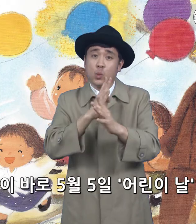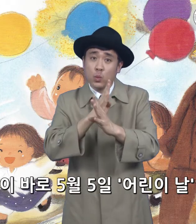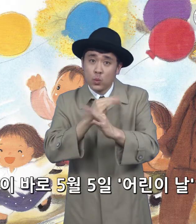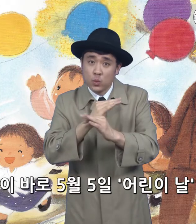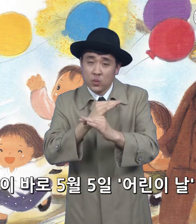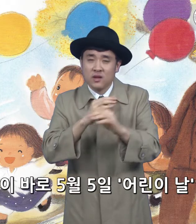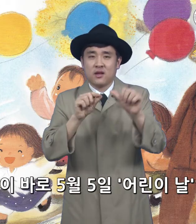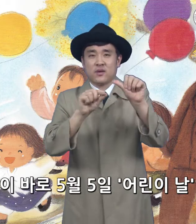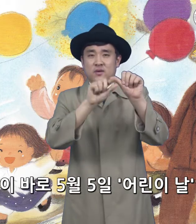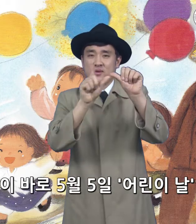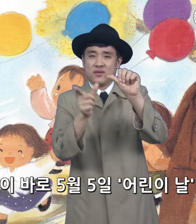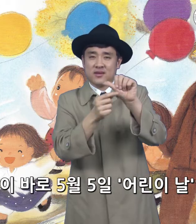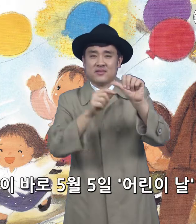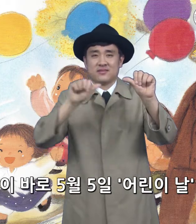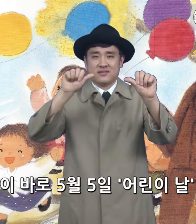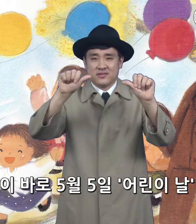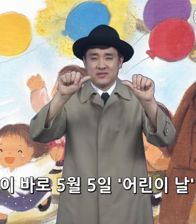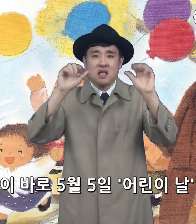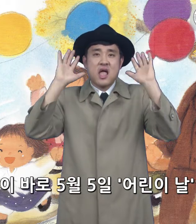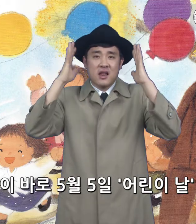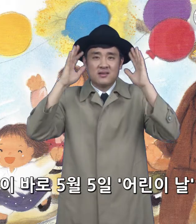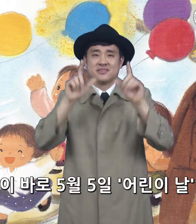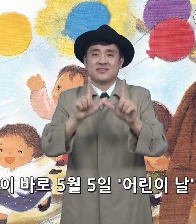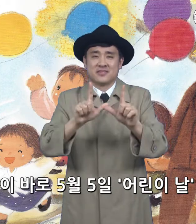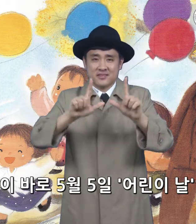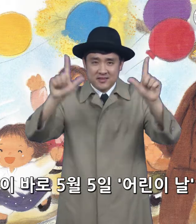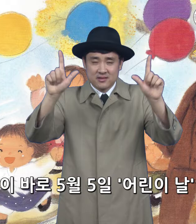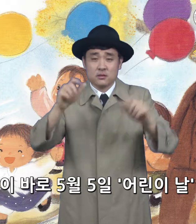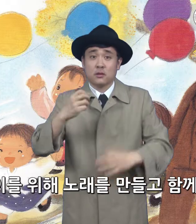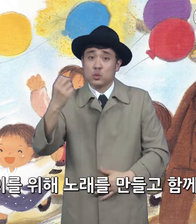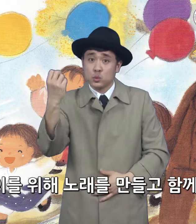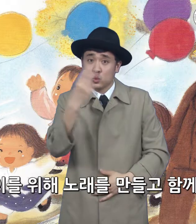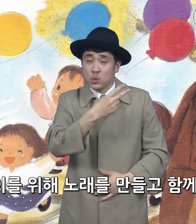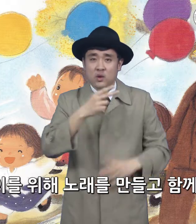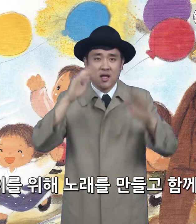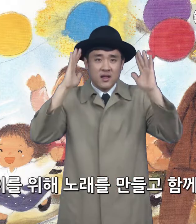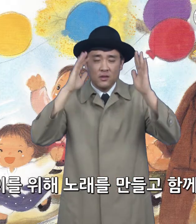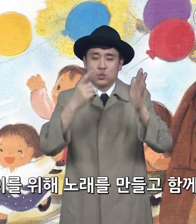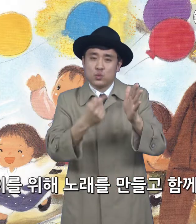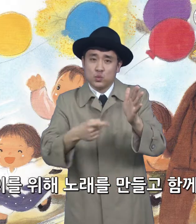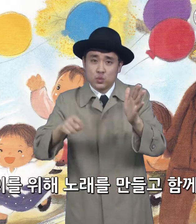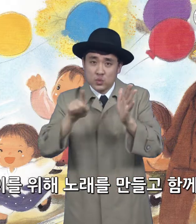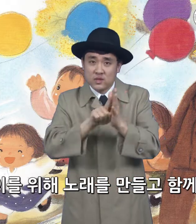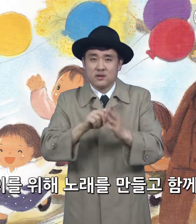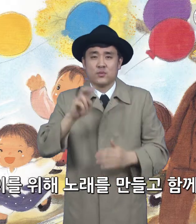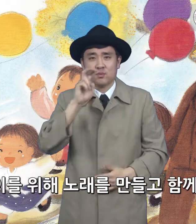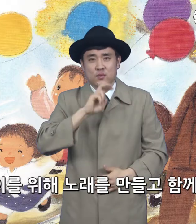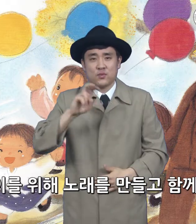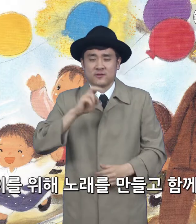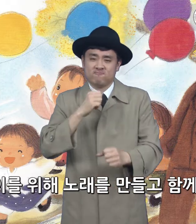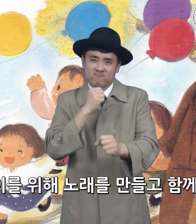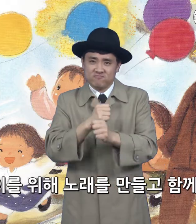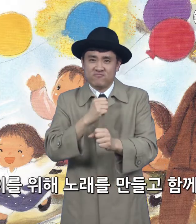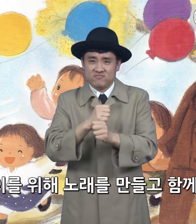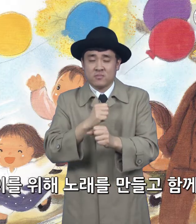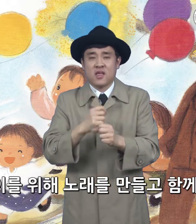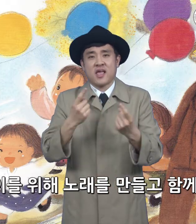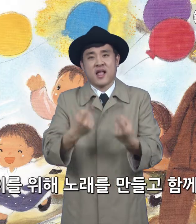그날이 바로 5월 5일 어린이날입니다. 또 어린이를 위해 노래를 만들고